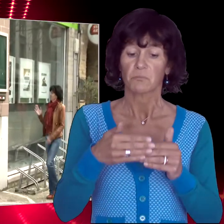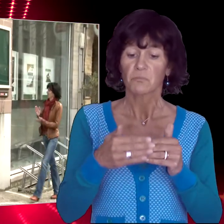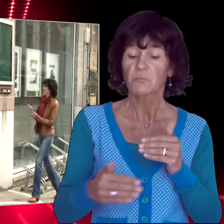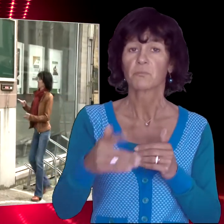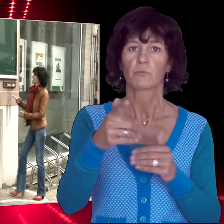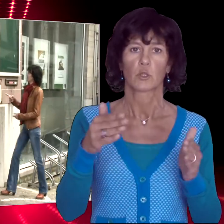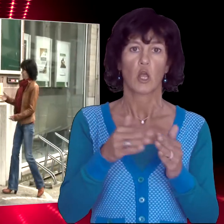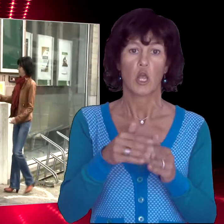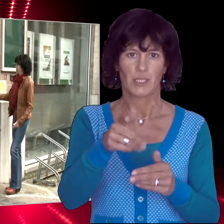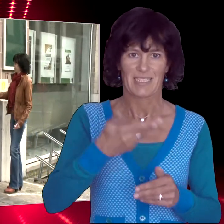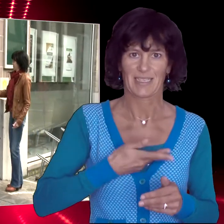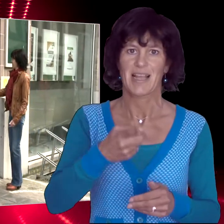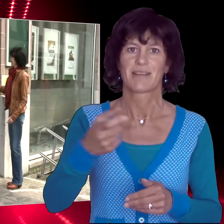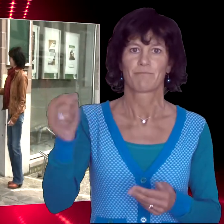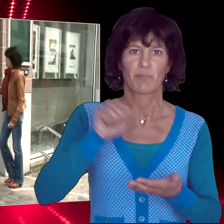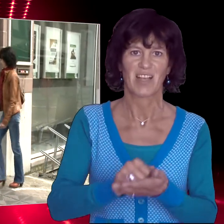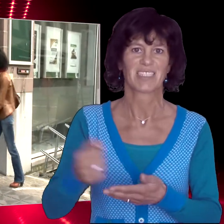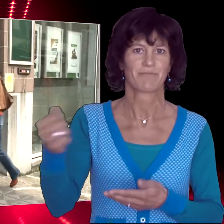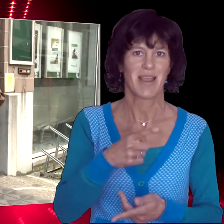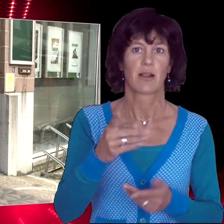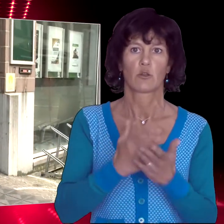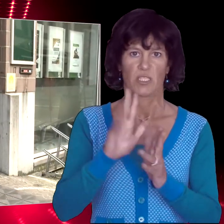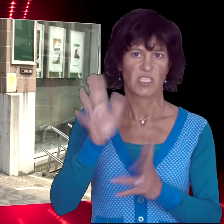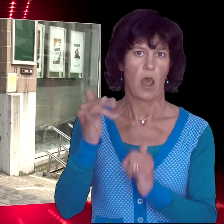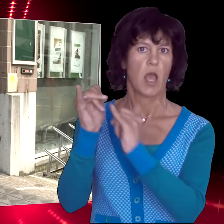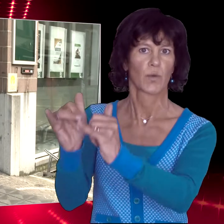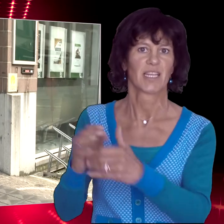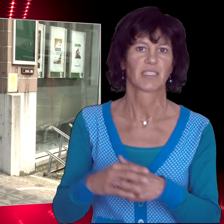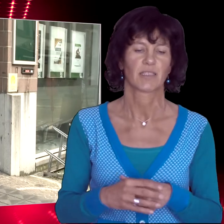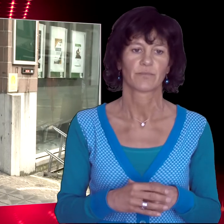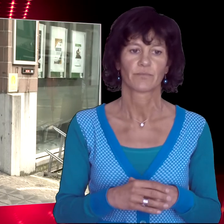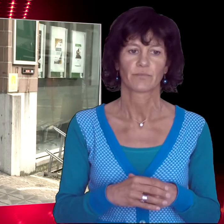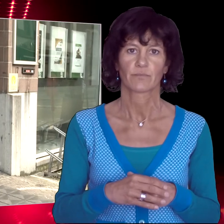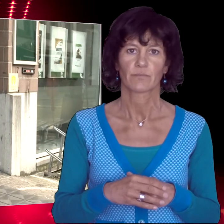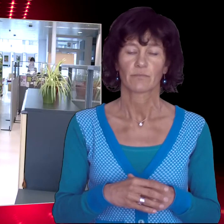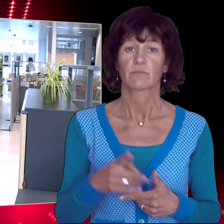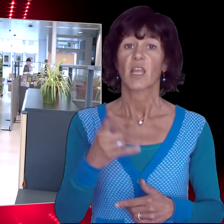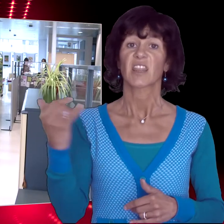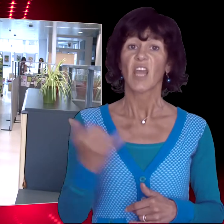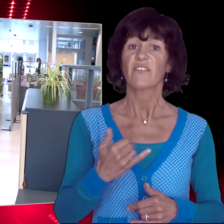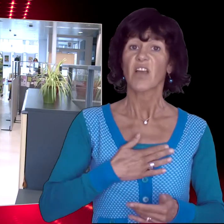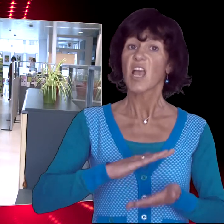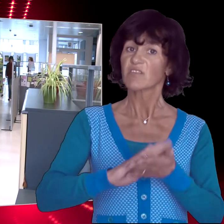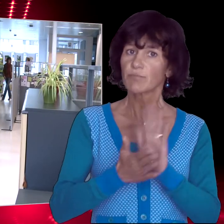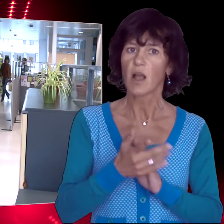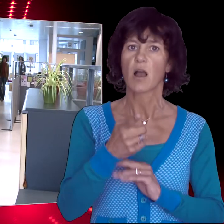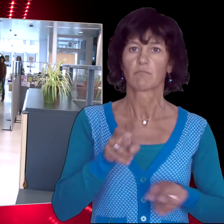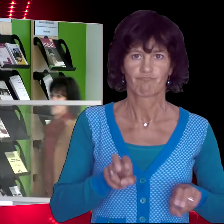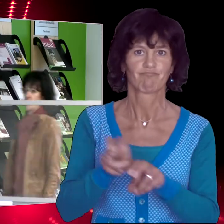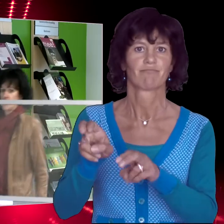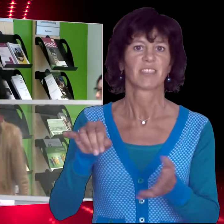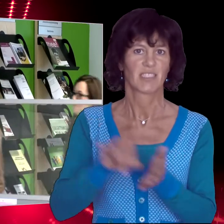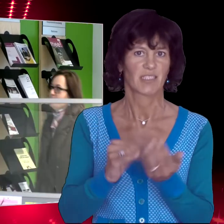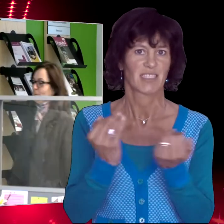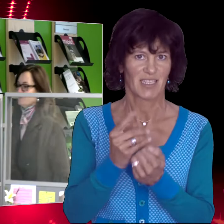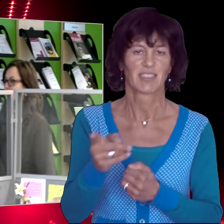Op de dag van de afspraak kom je op het afgesproken uur naar de betreffende stadsdienst. Daar kan je dan terecht met al je vragen, terwijl je